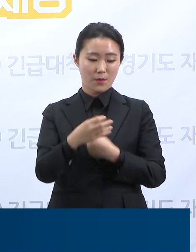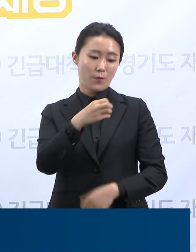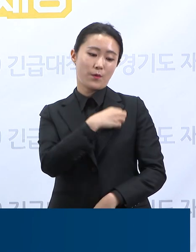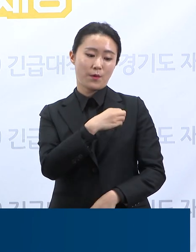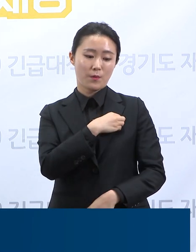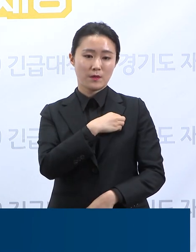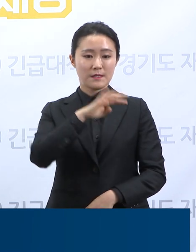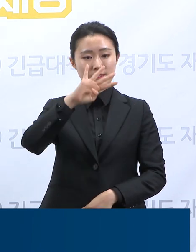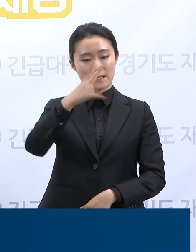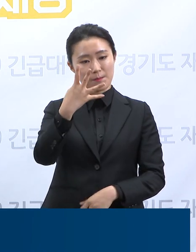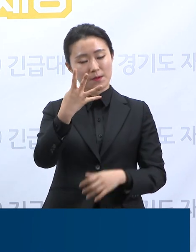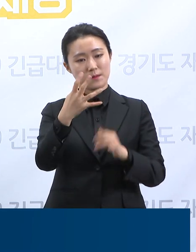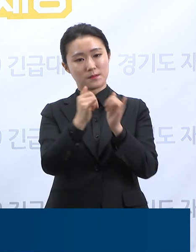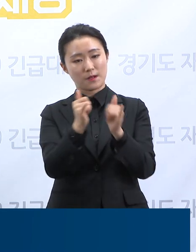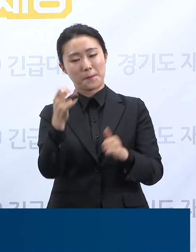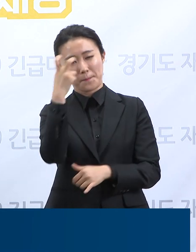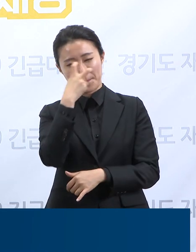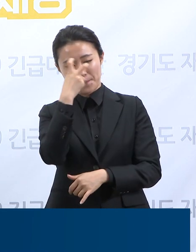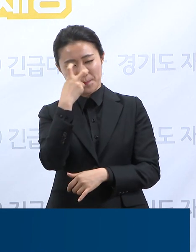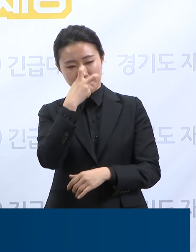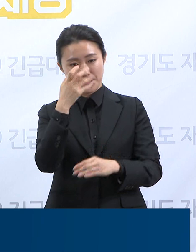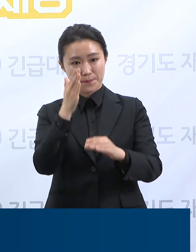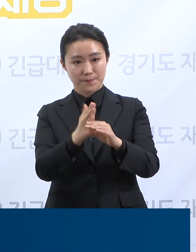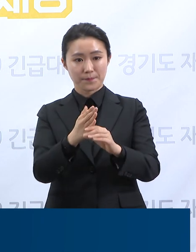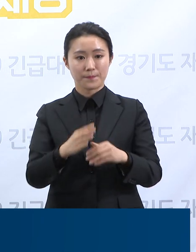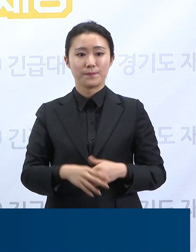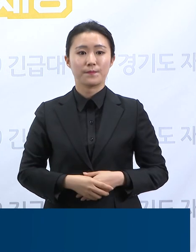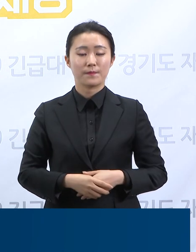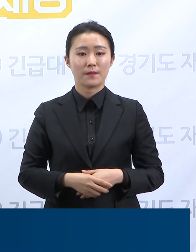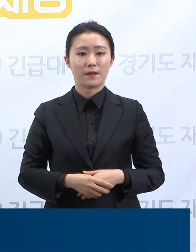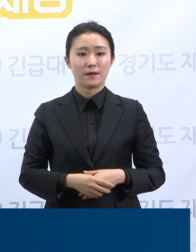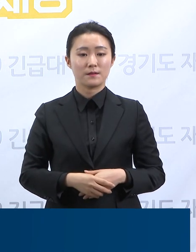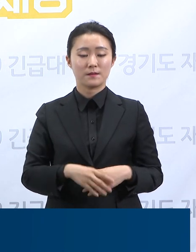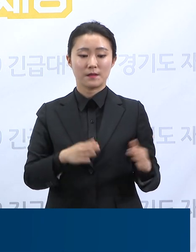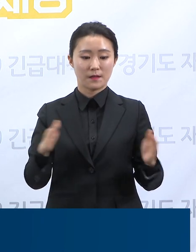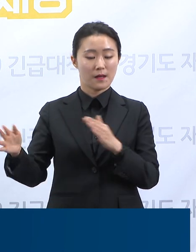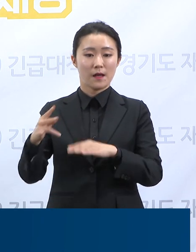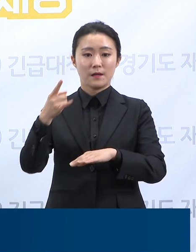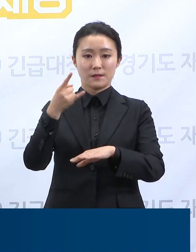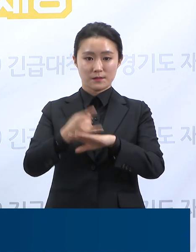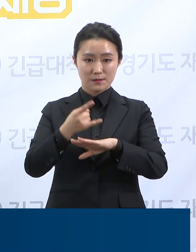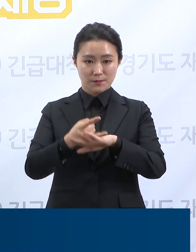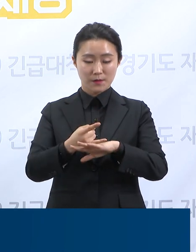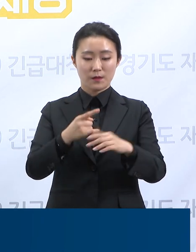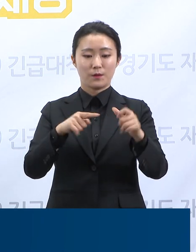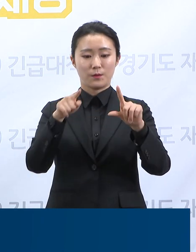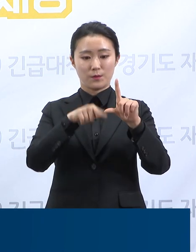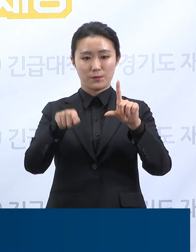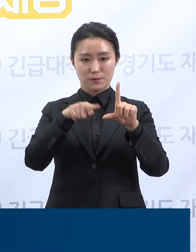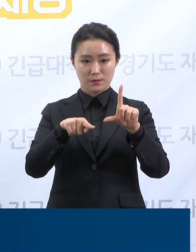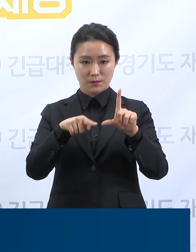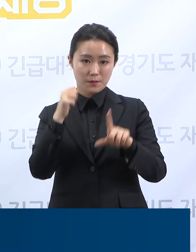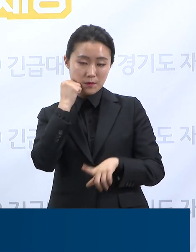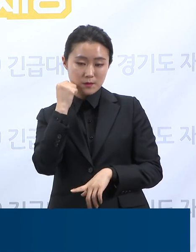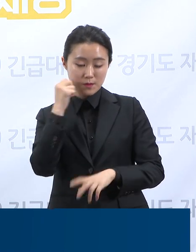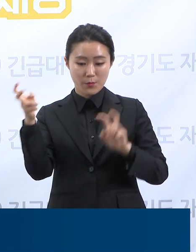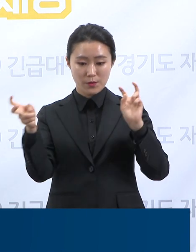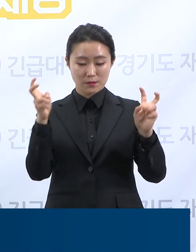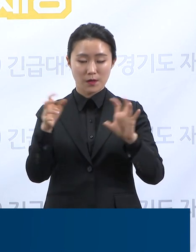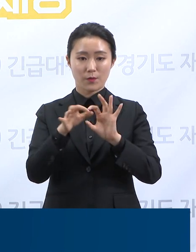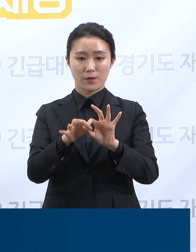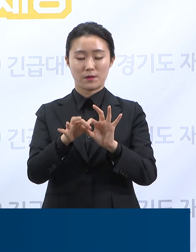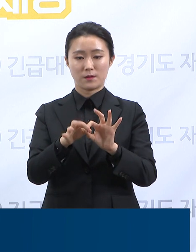능동감시 중입니다. 다음은 의왕 롯데제과 물류센터 관련 확진 상황에 대해 말씀드리겠습니다.